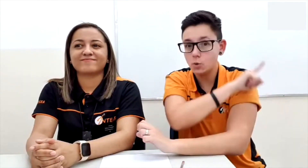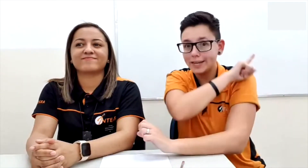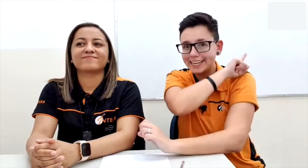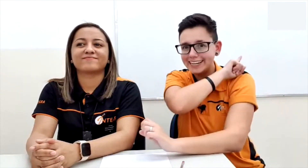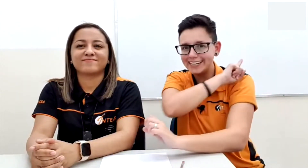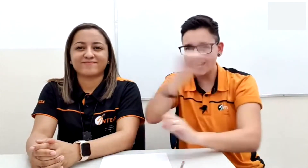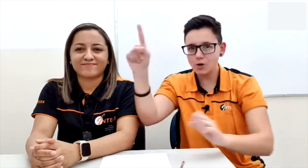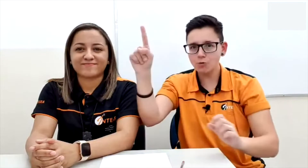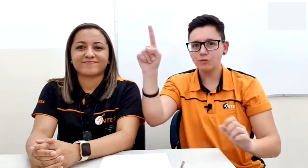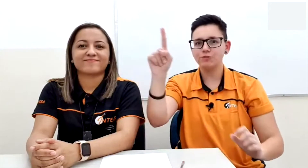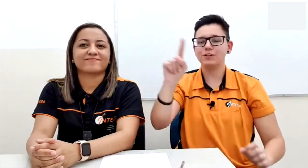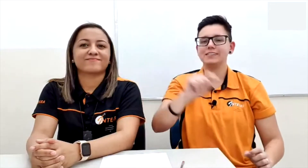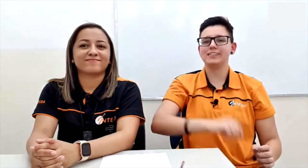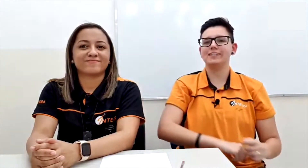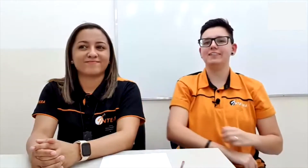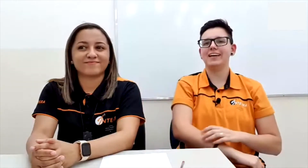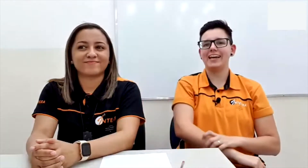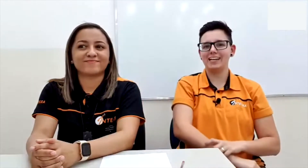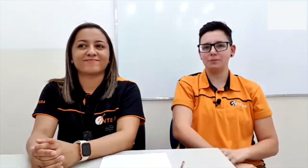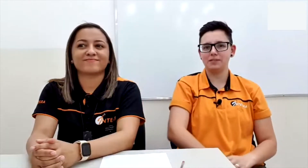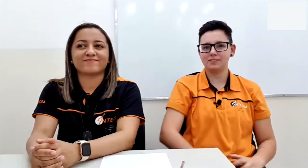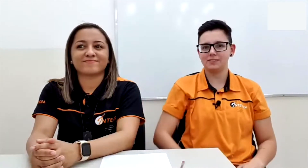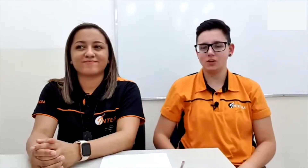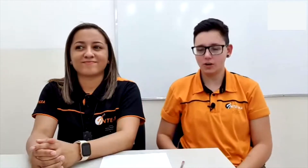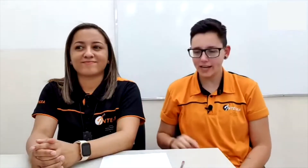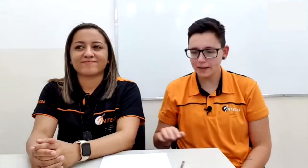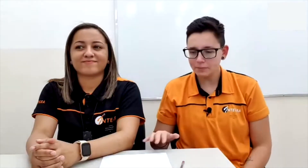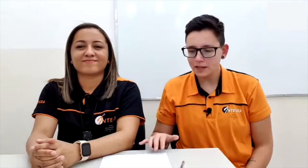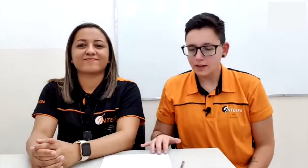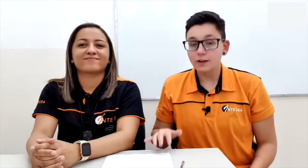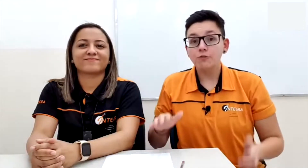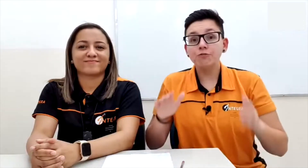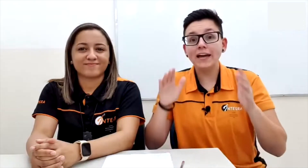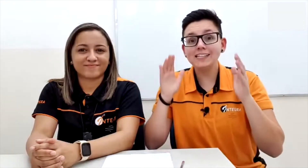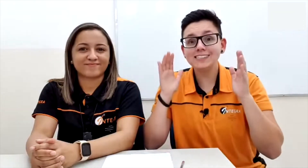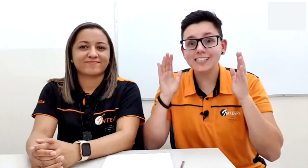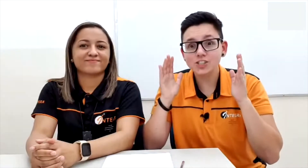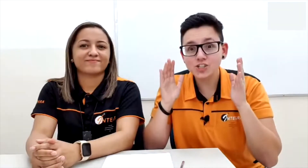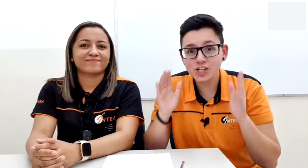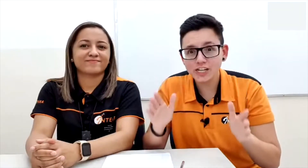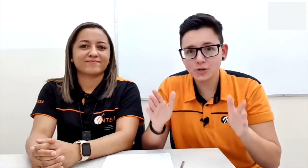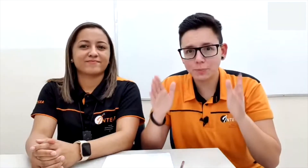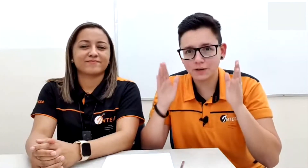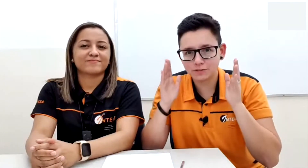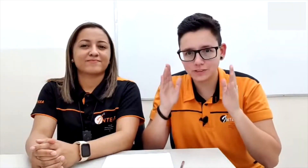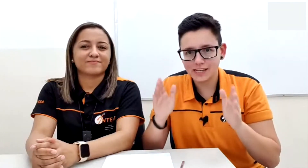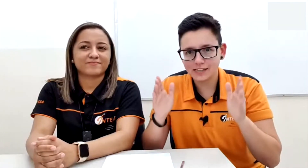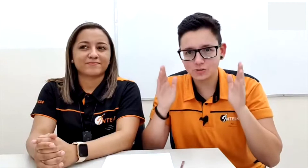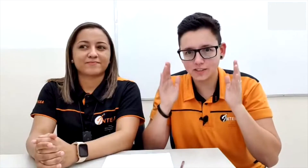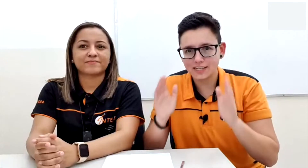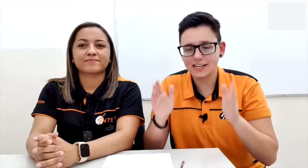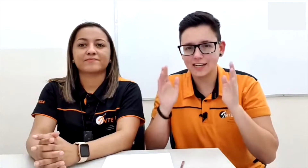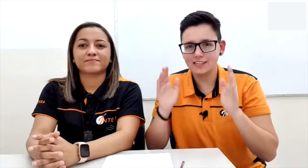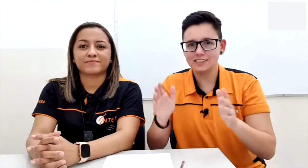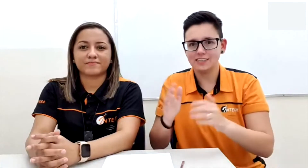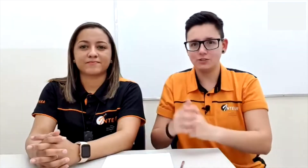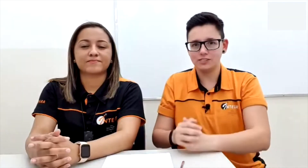que não fazer em Libras, ok? Fez sentido para você isso aqui que a Larissa e eu estamos